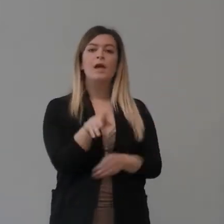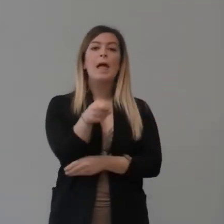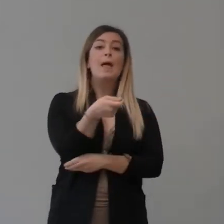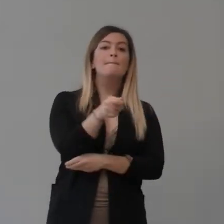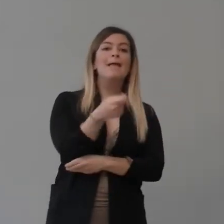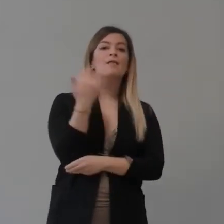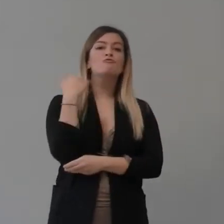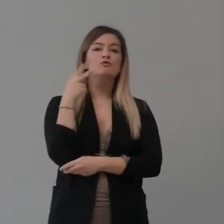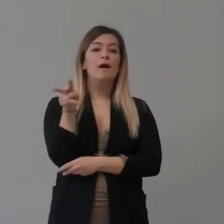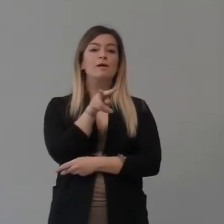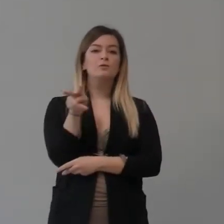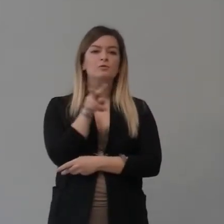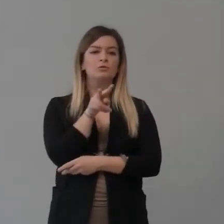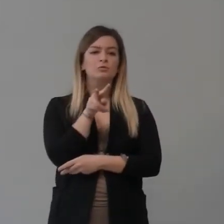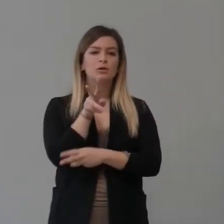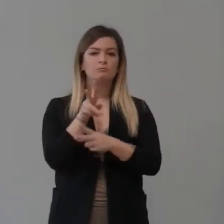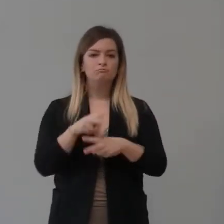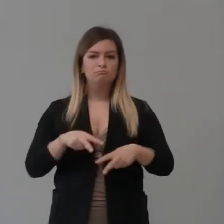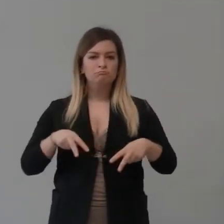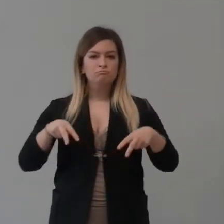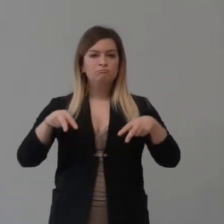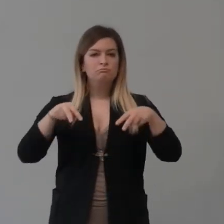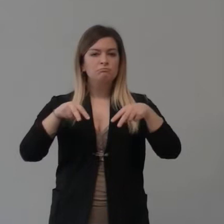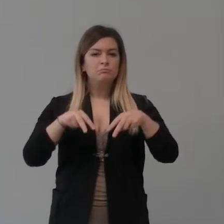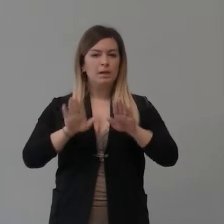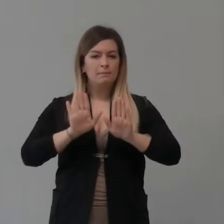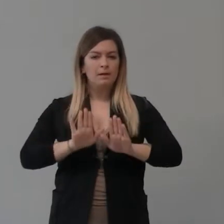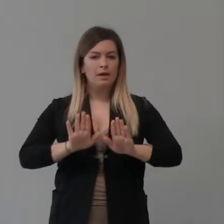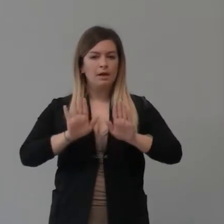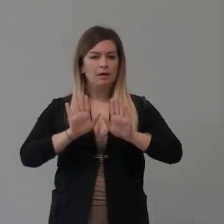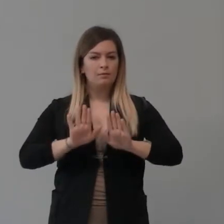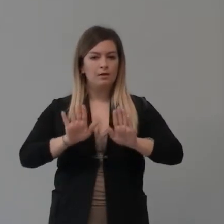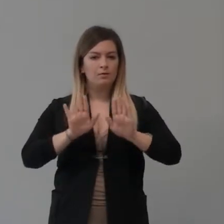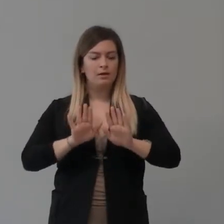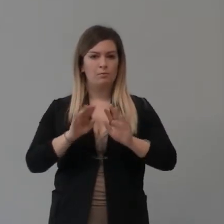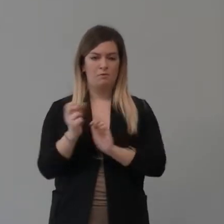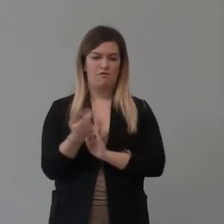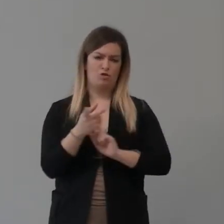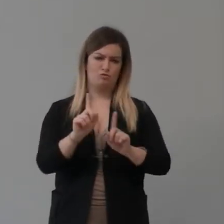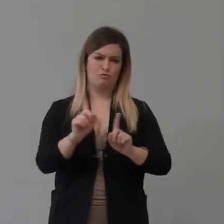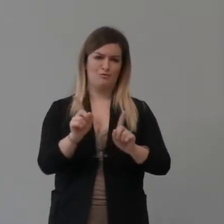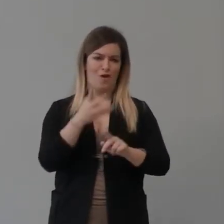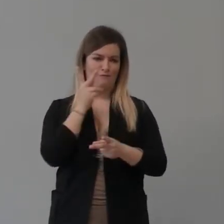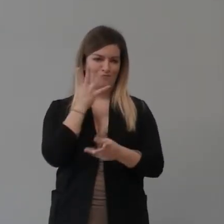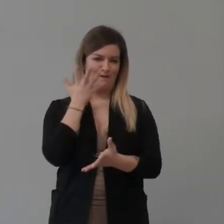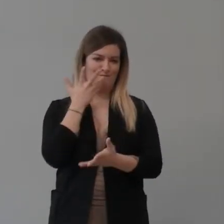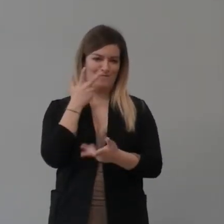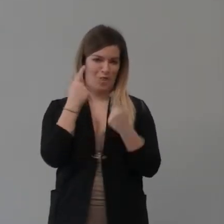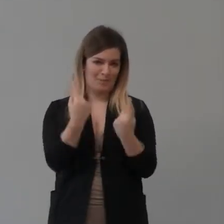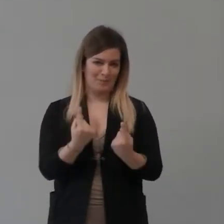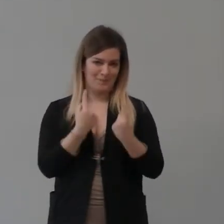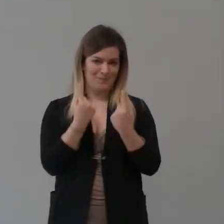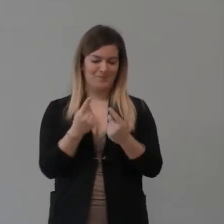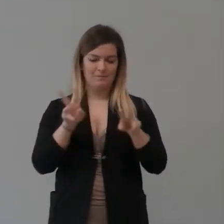si alzano molto elegantemente, tutti piani, piani, piano piano, perché non la volevano dar vinta proprio a Maria.